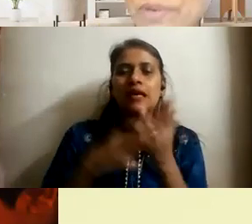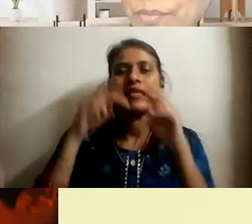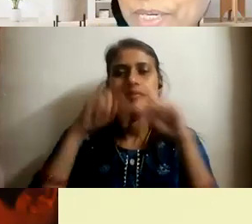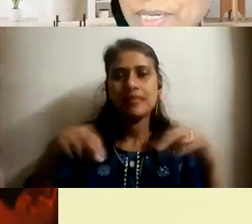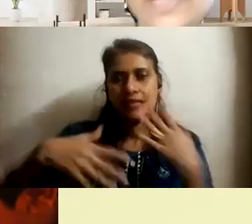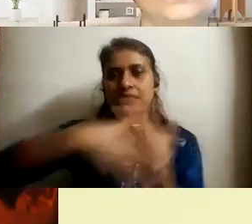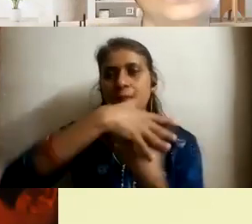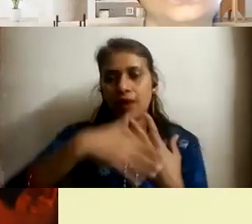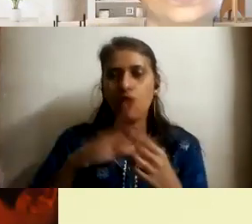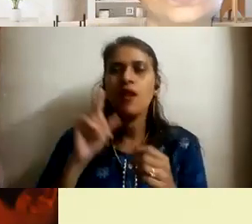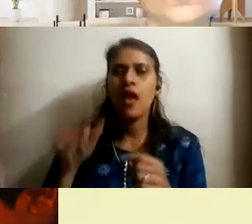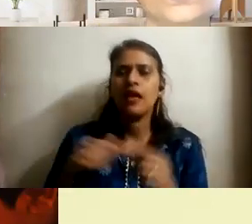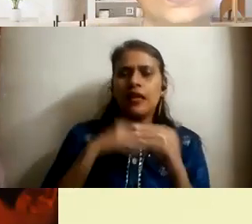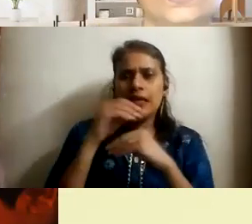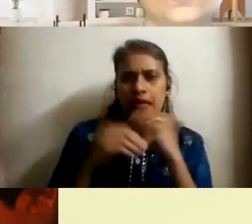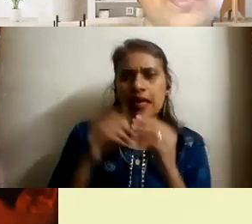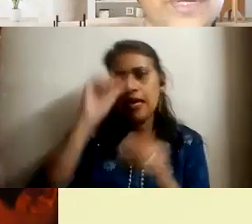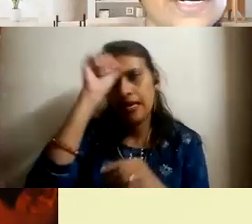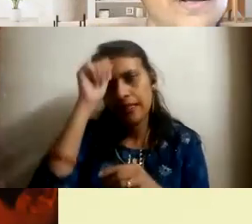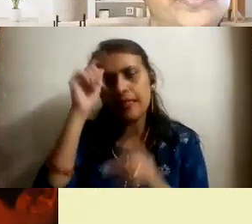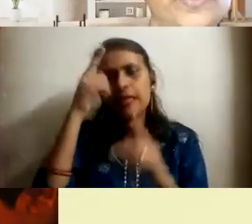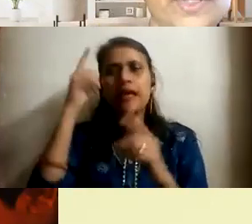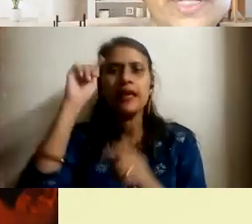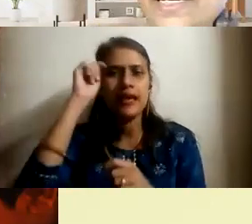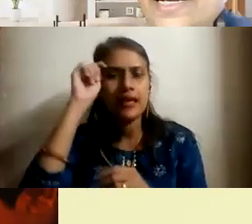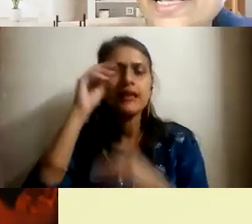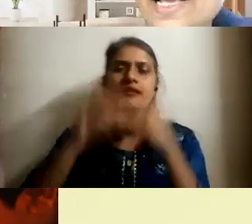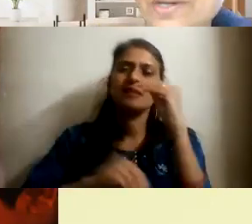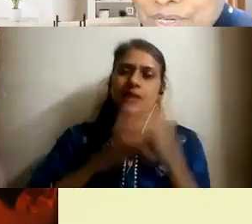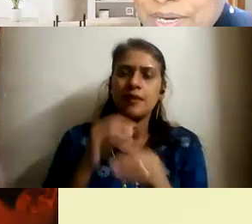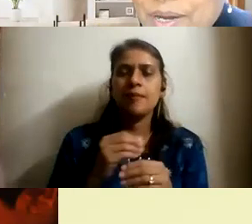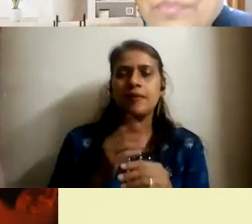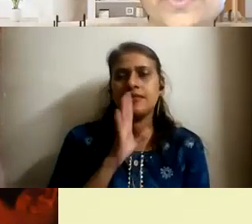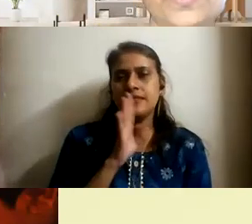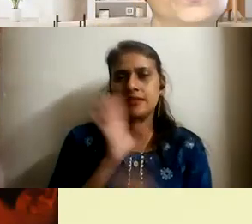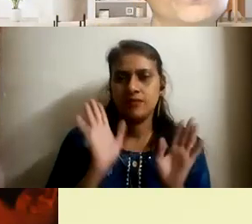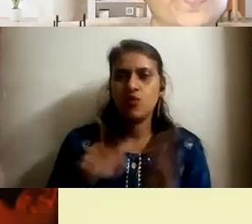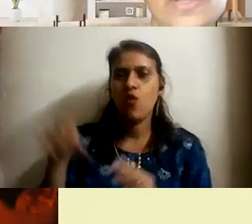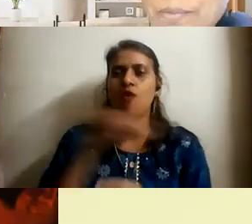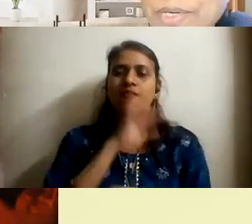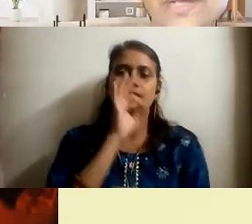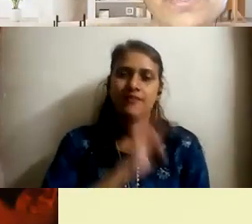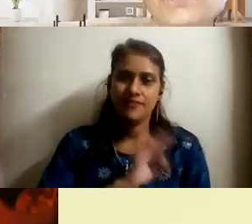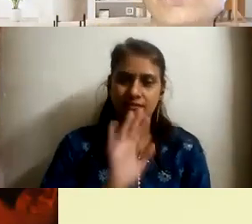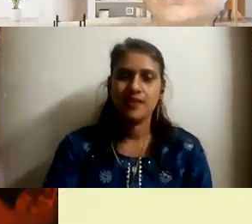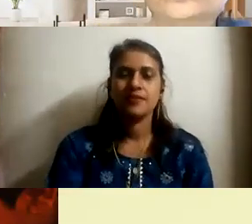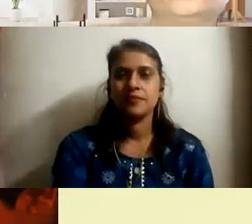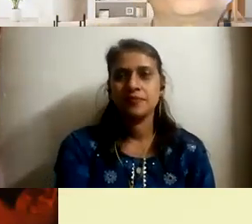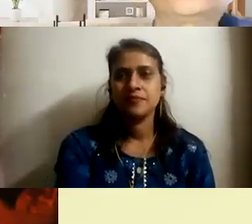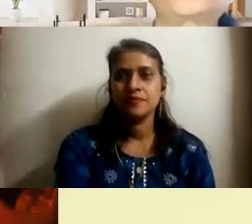सो आई विल मिक्स हिंदी एंड इंग्लिश अ लिटिल बिट सो दैट आसान हो जाएगा आप लोगों को समझने में.